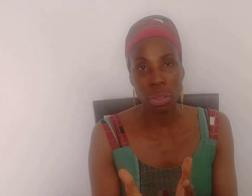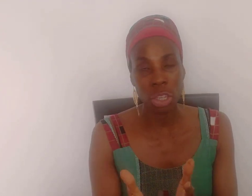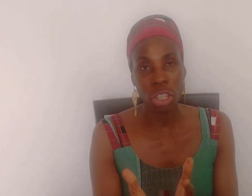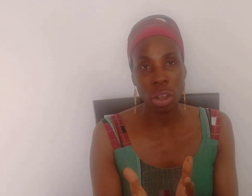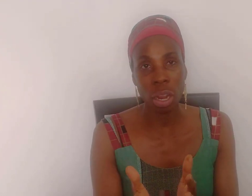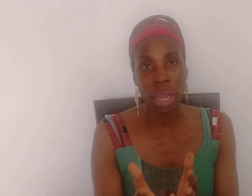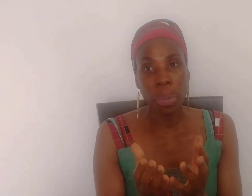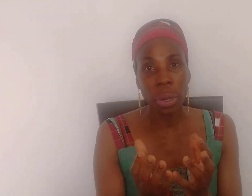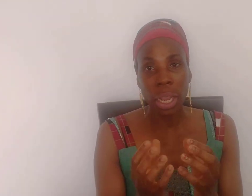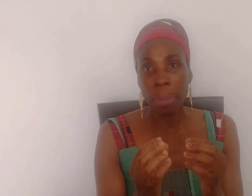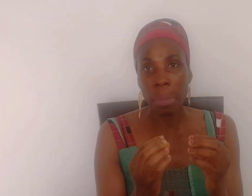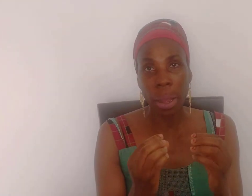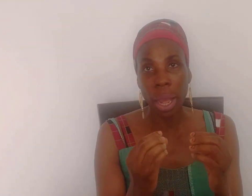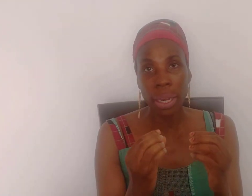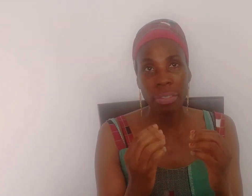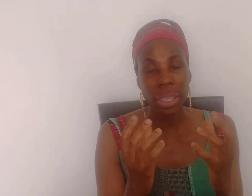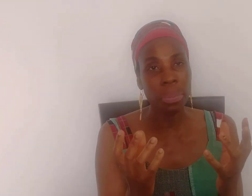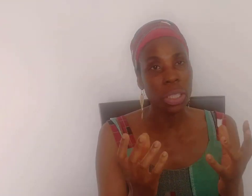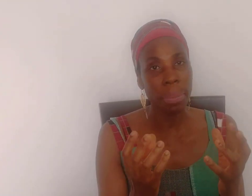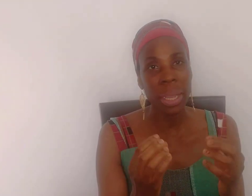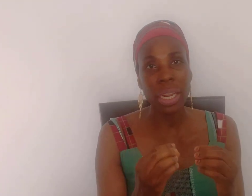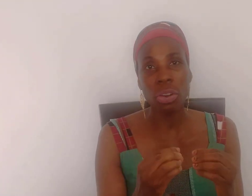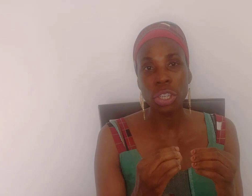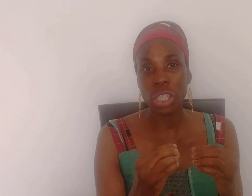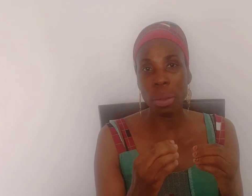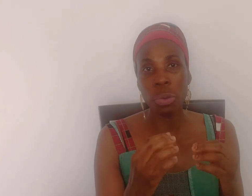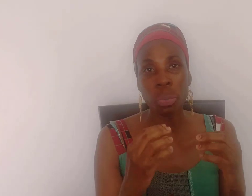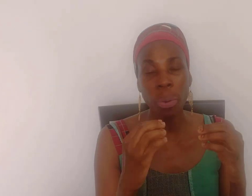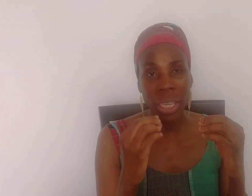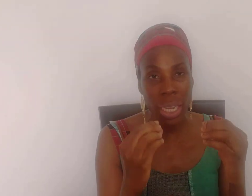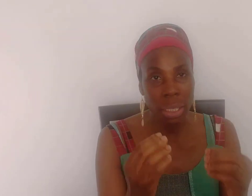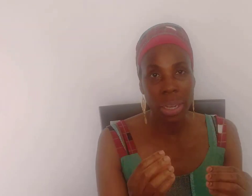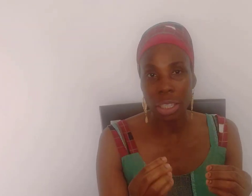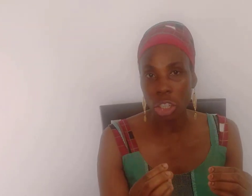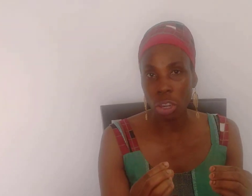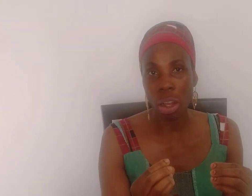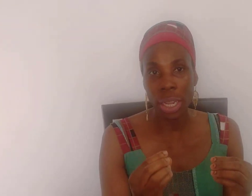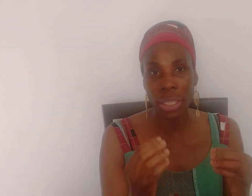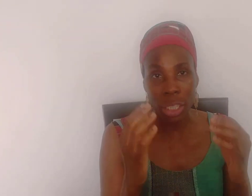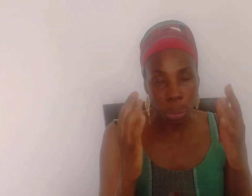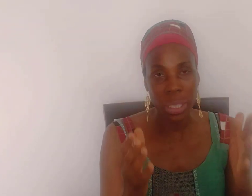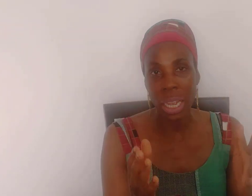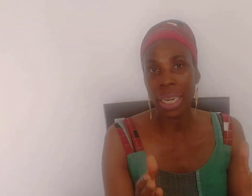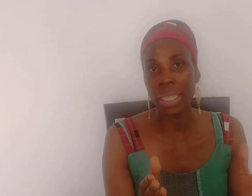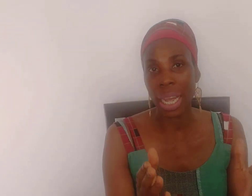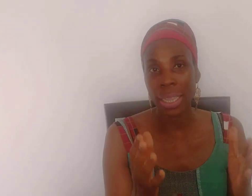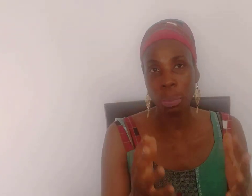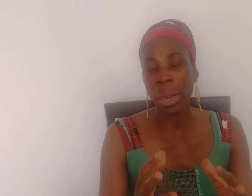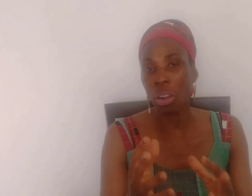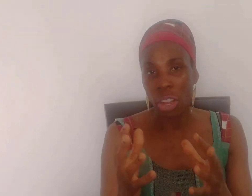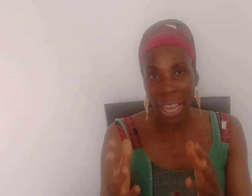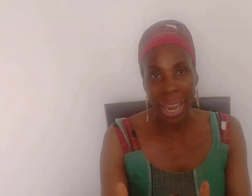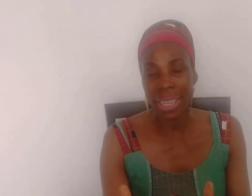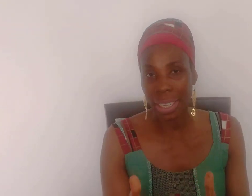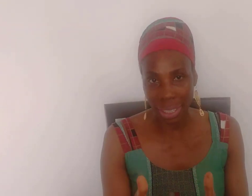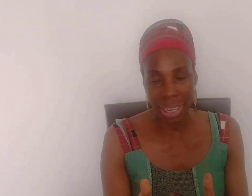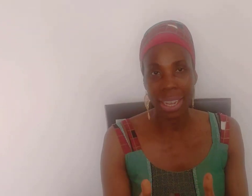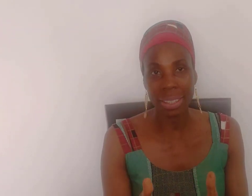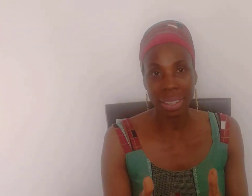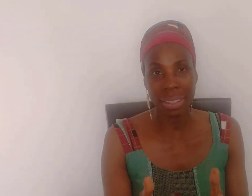à escola. Porque a nível de Moçambique nós temos pouquíssimas escolas especializadas para acolher essas crianças.